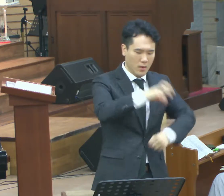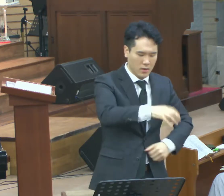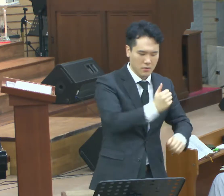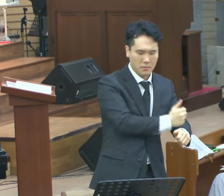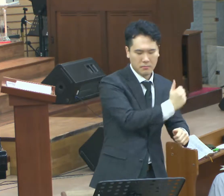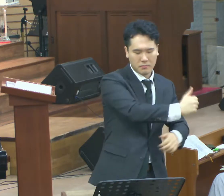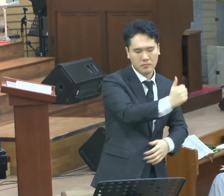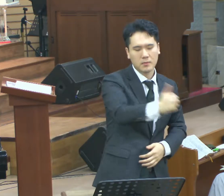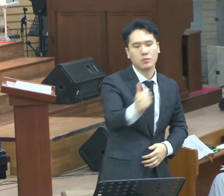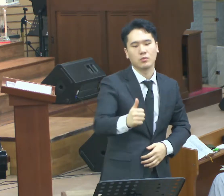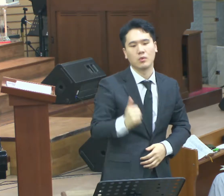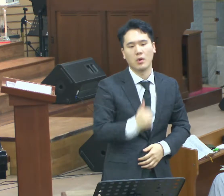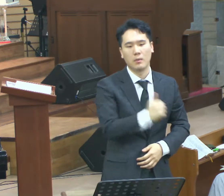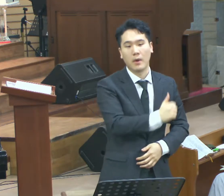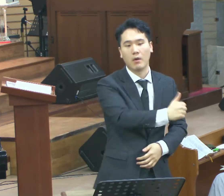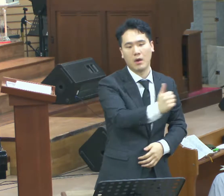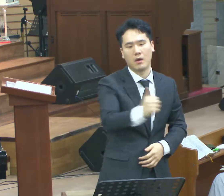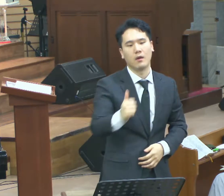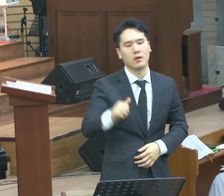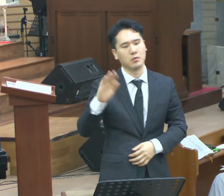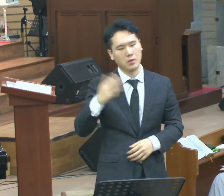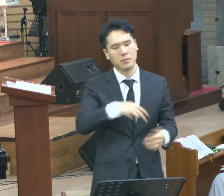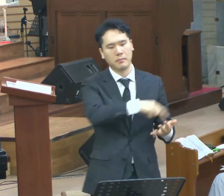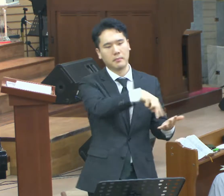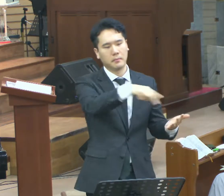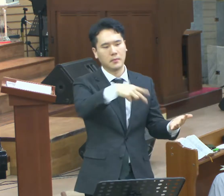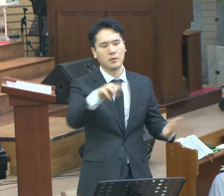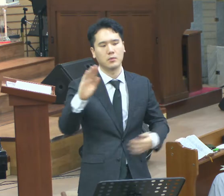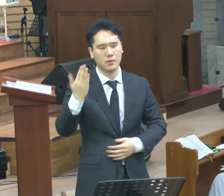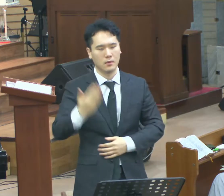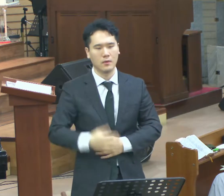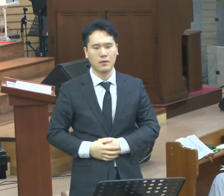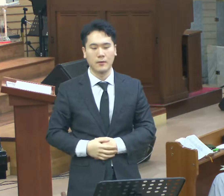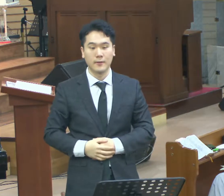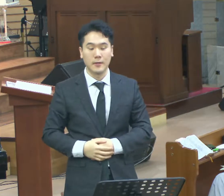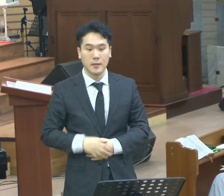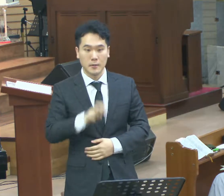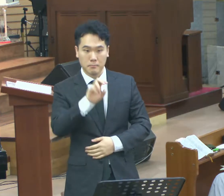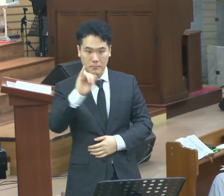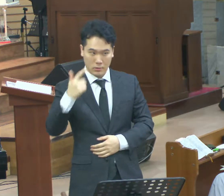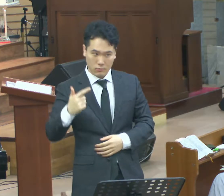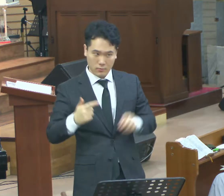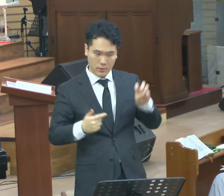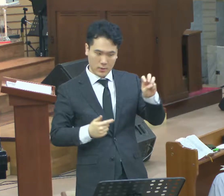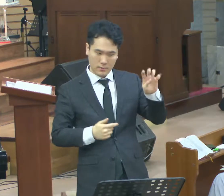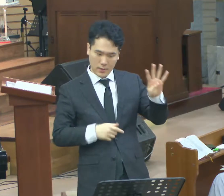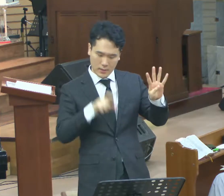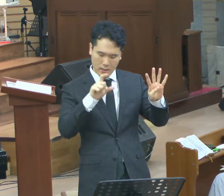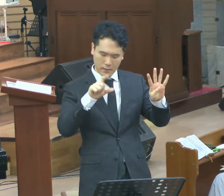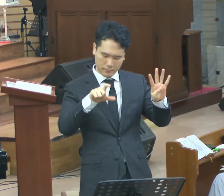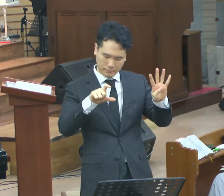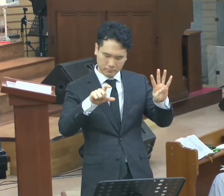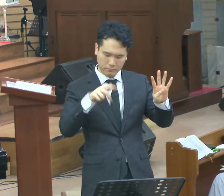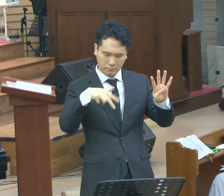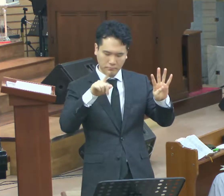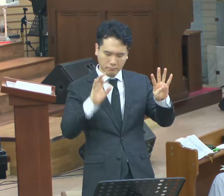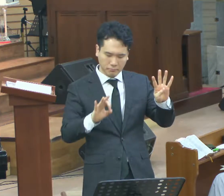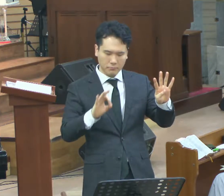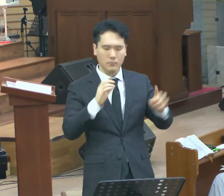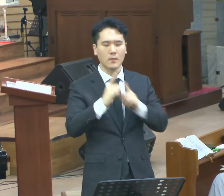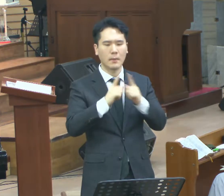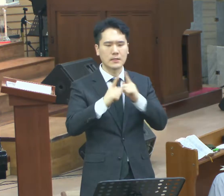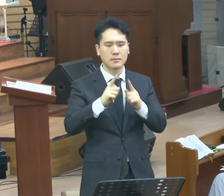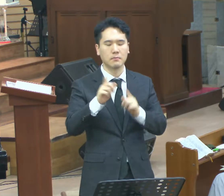주시겠다는 이 민수기 14장 24절 말씀을 갈렙은 한 번도 잊어본 적이 없어요. 그래서 운동도 더 많이